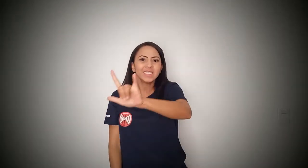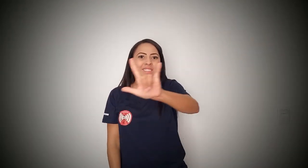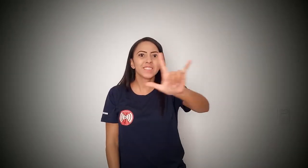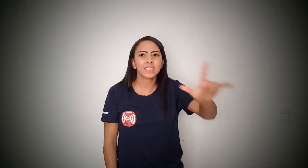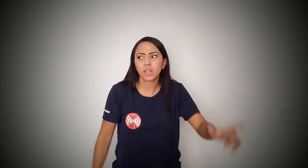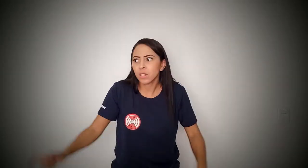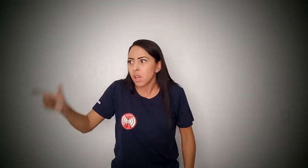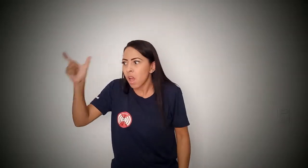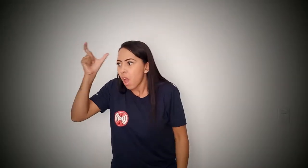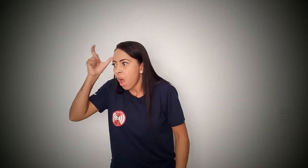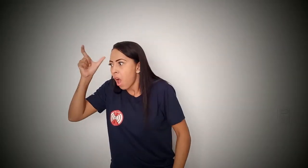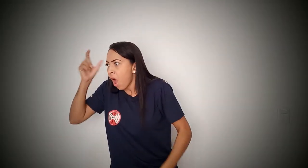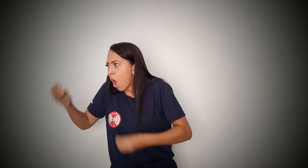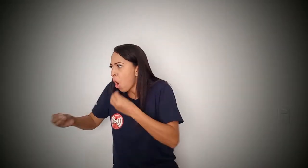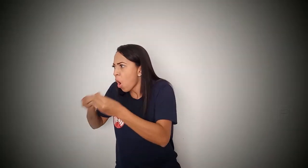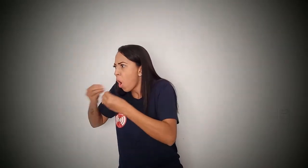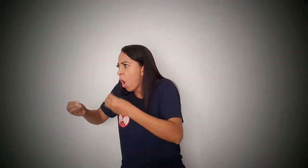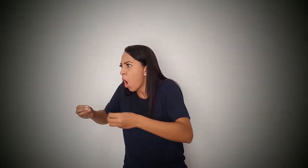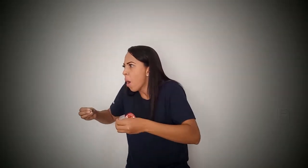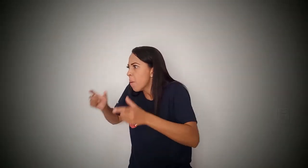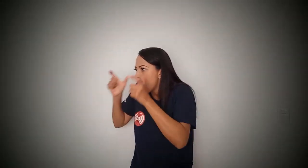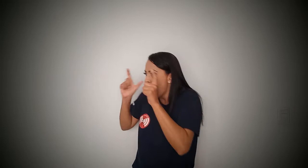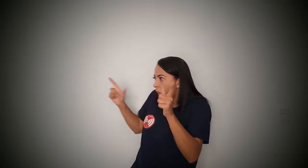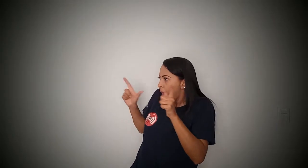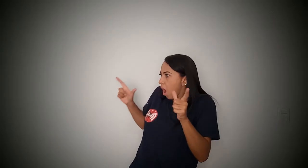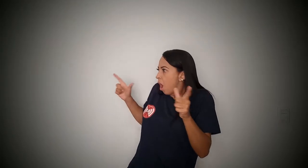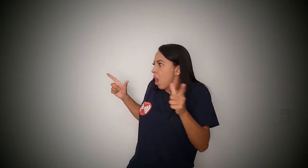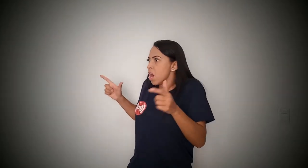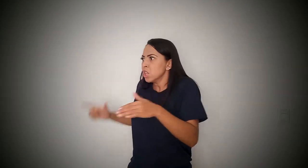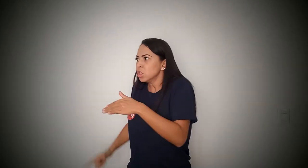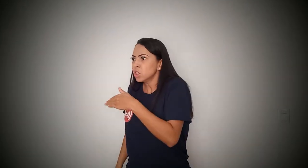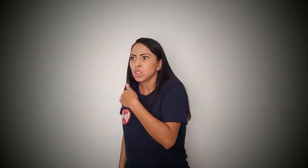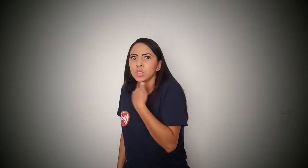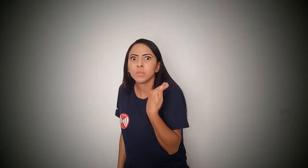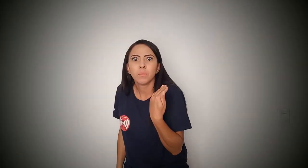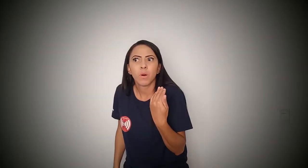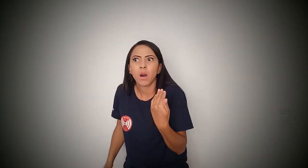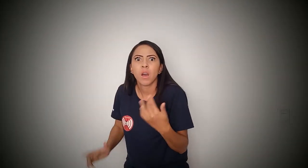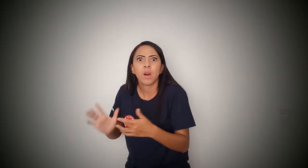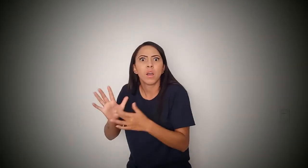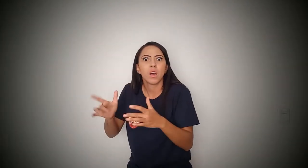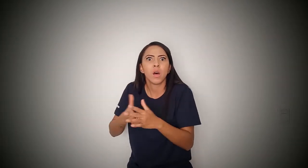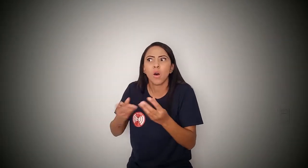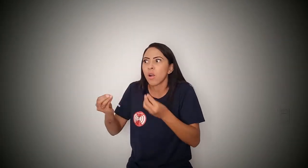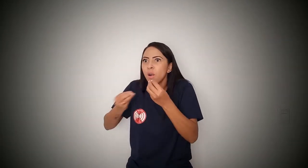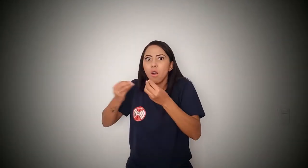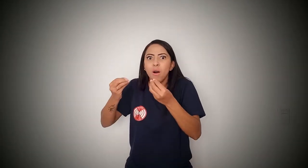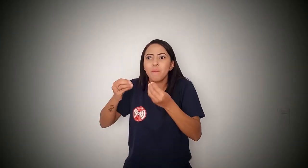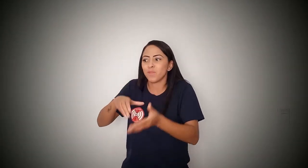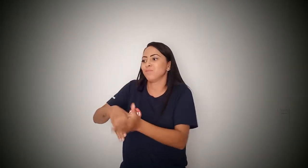onde estás? Meu Rei ressuscitou, ele venceu